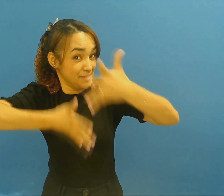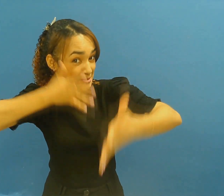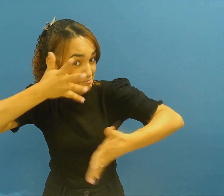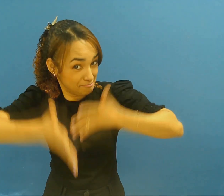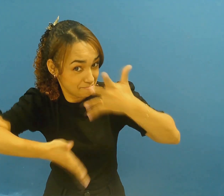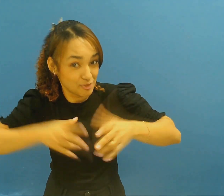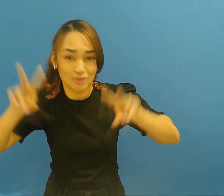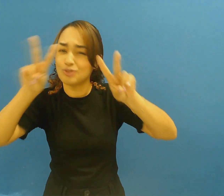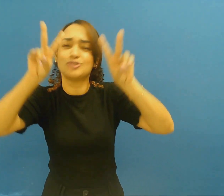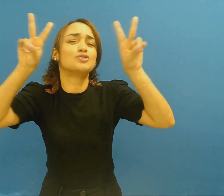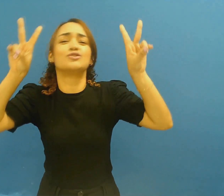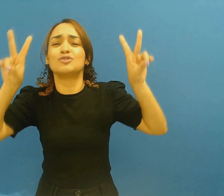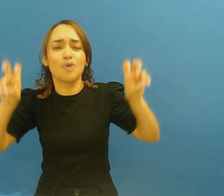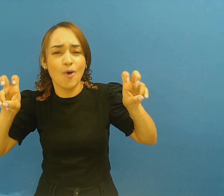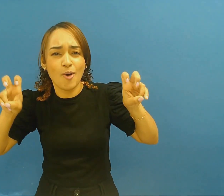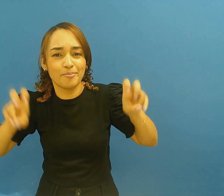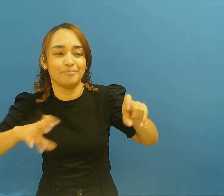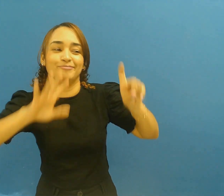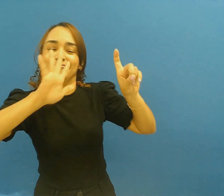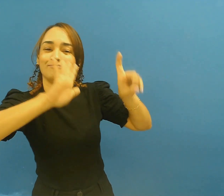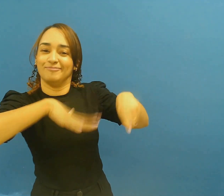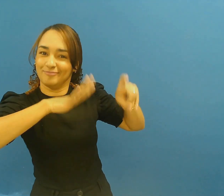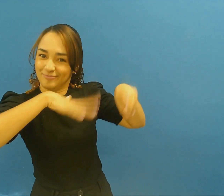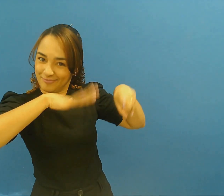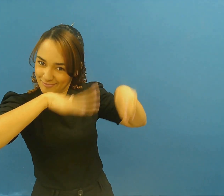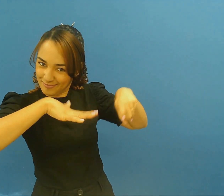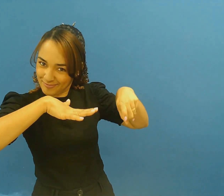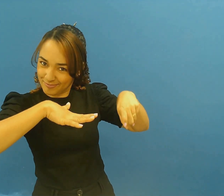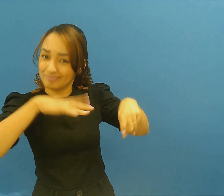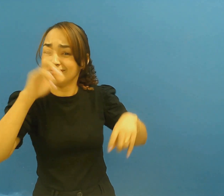de alguns mitos em Libras.